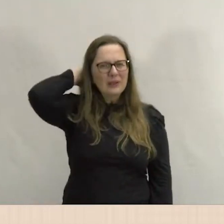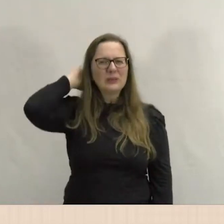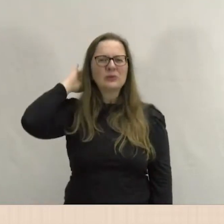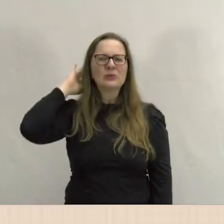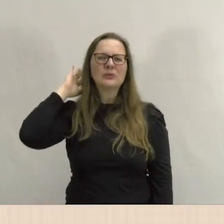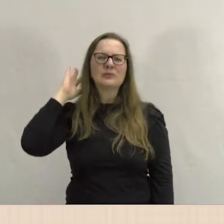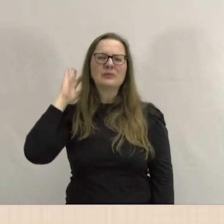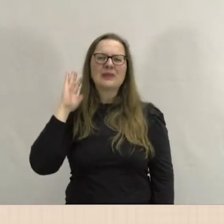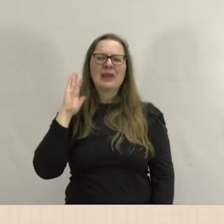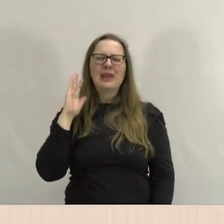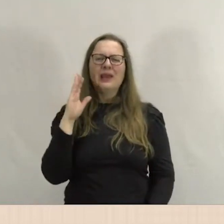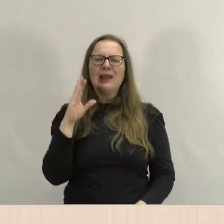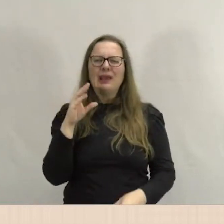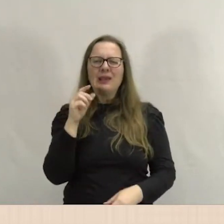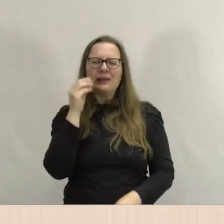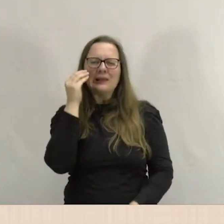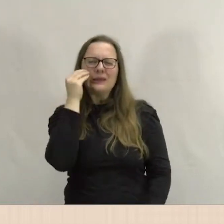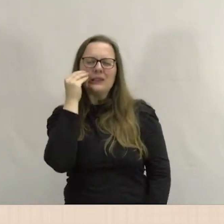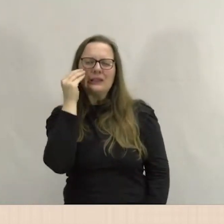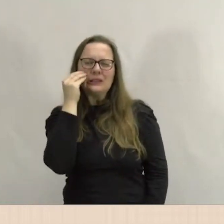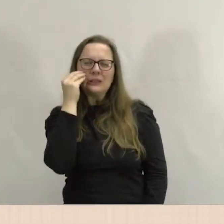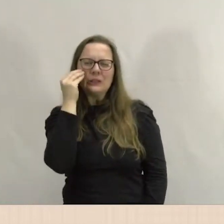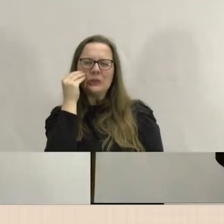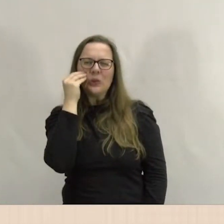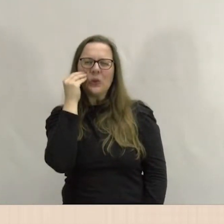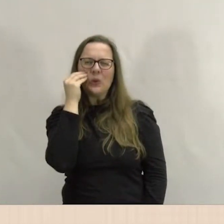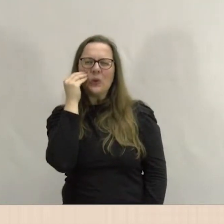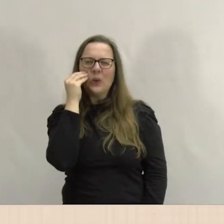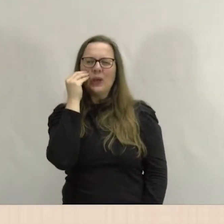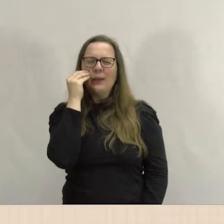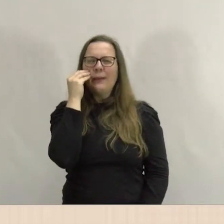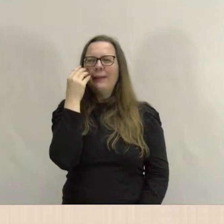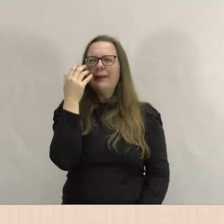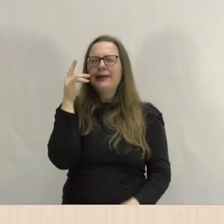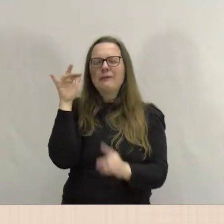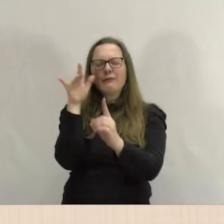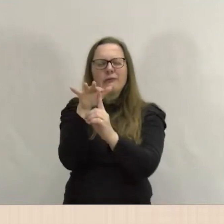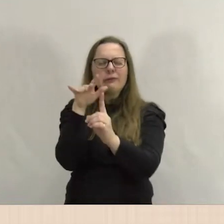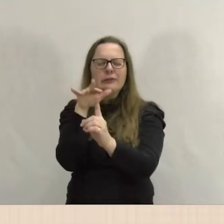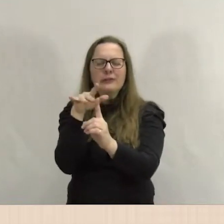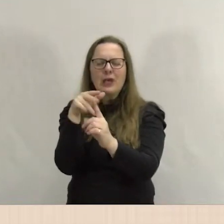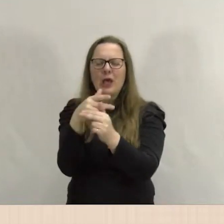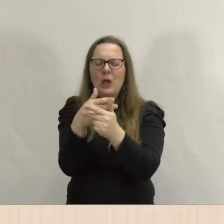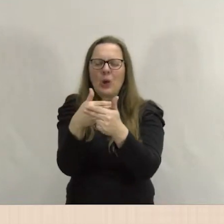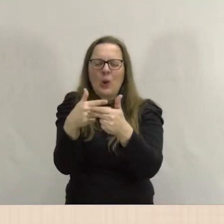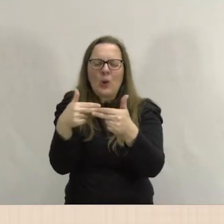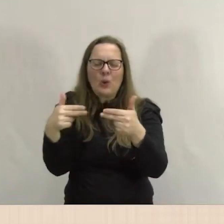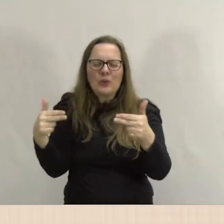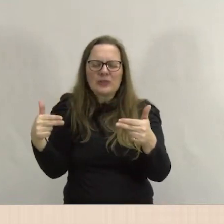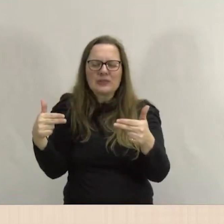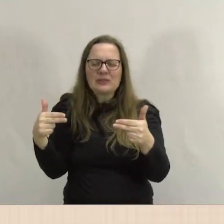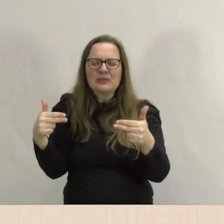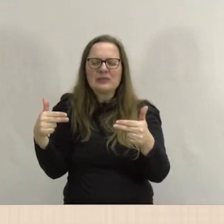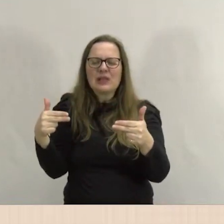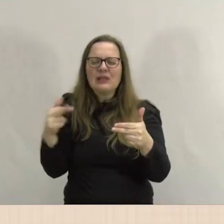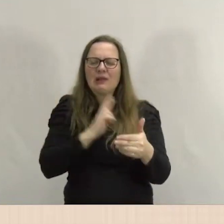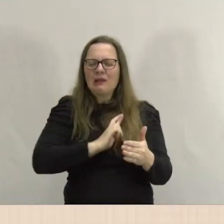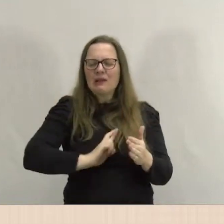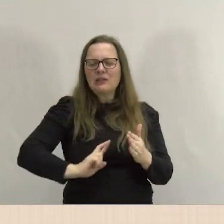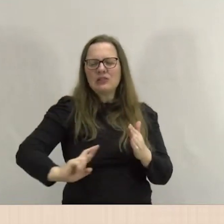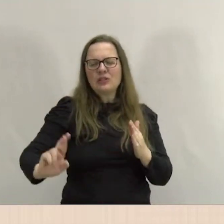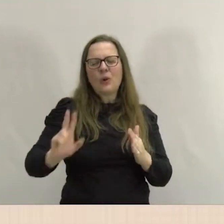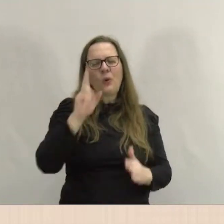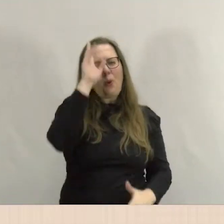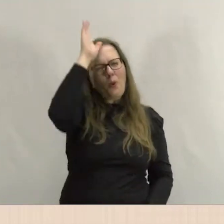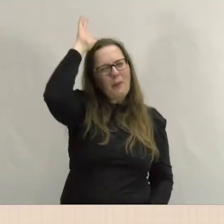vez. Aí, irmãos, esses bispos já estavam gozando de muitos privilégios, de honrarias. Lá